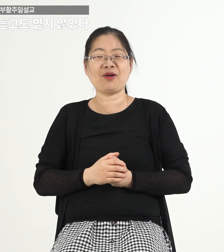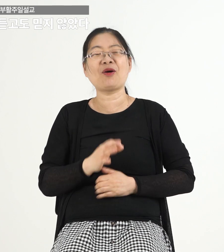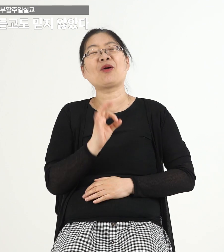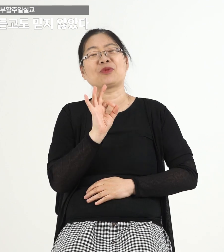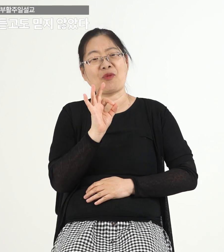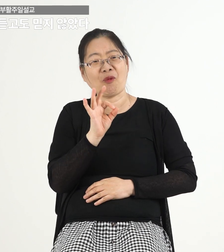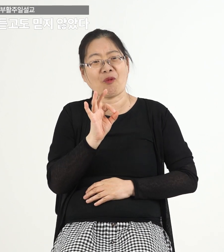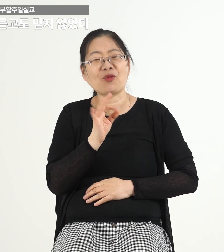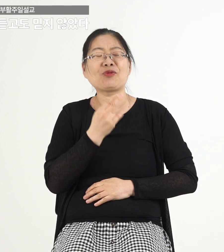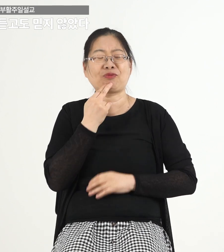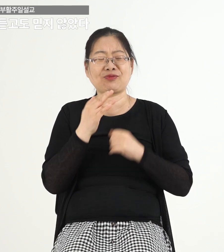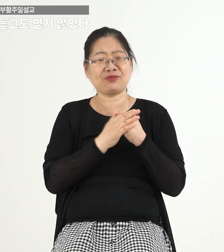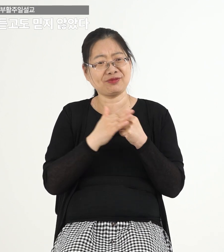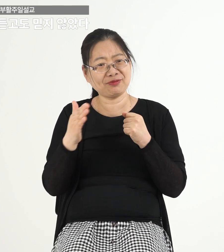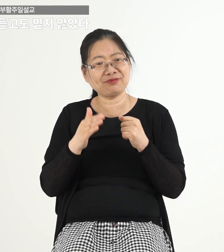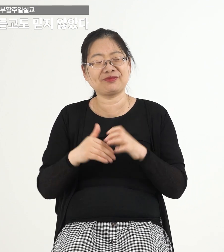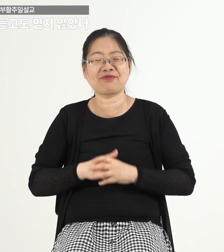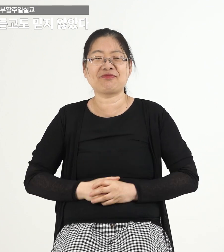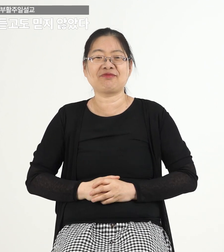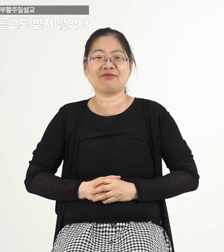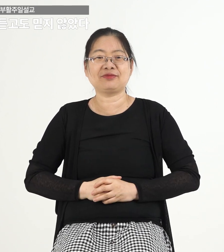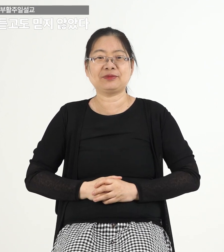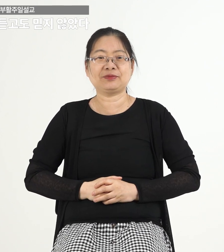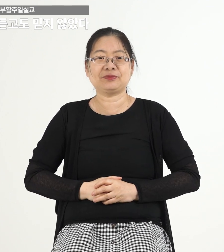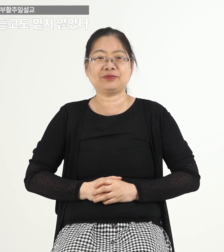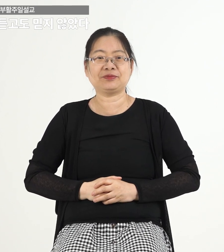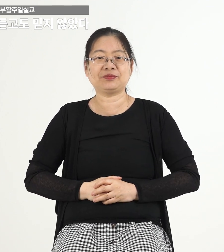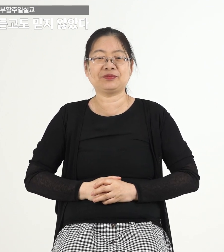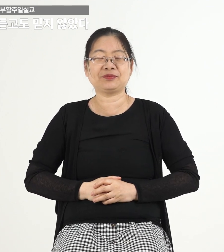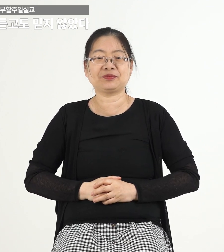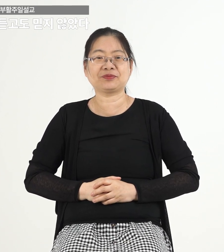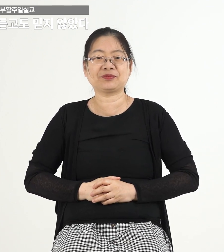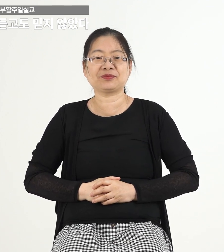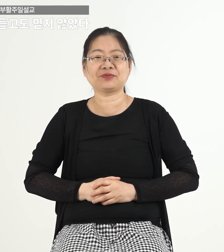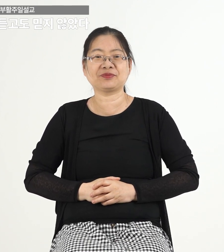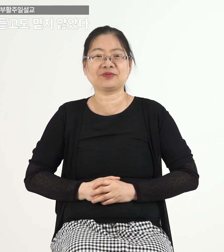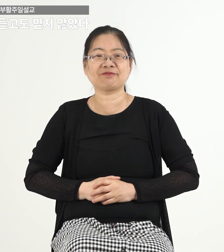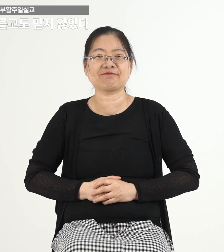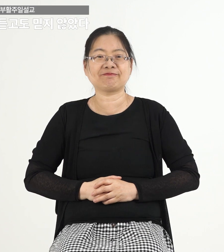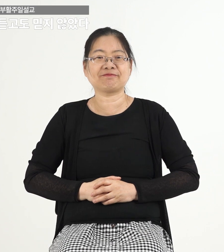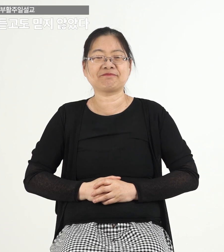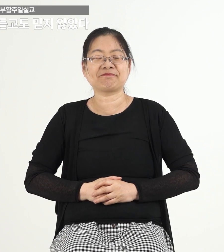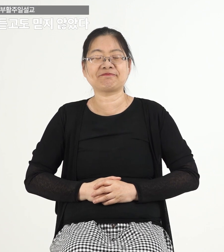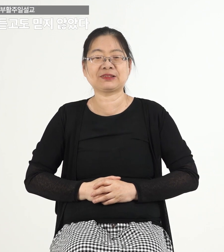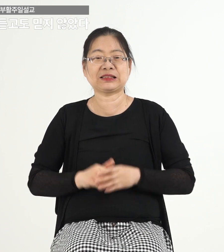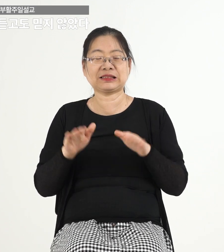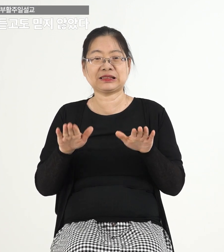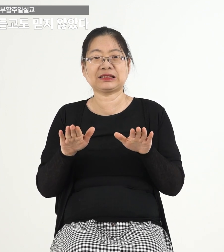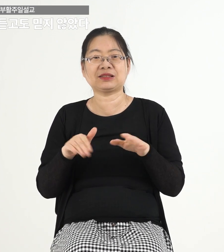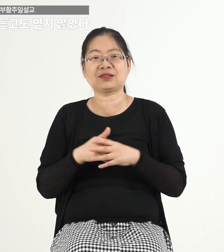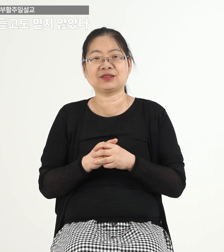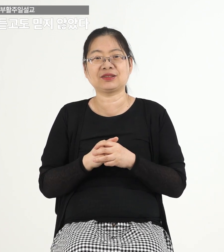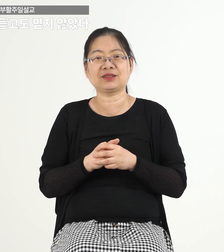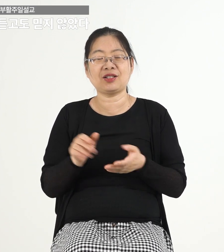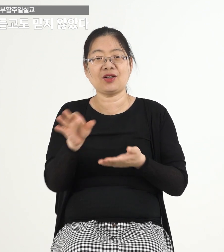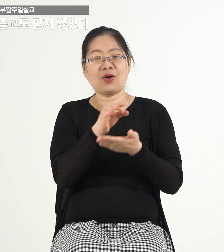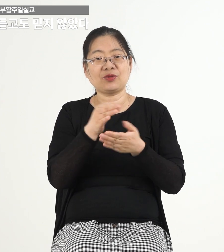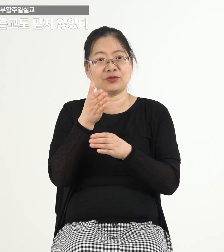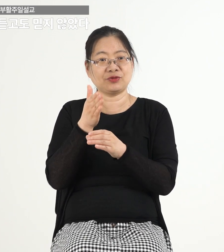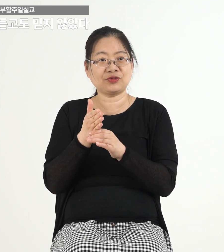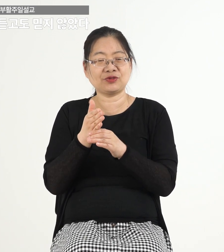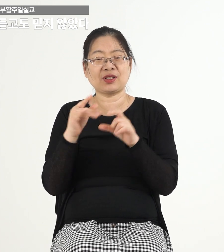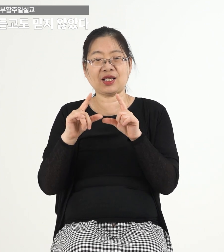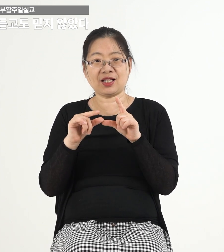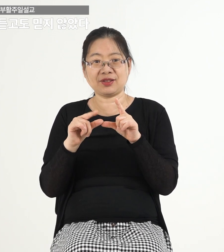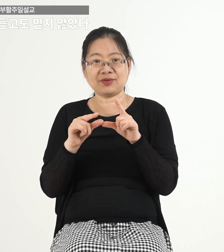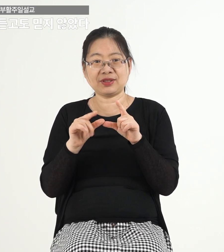돈이 없어서. 예. 뭐 애들로 말할 필요 없어요. 예. 그래서 이번 헌금 중에